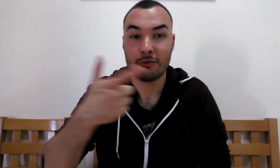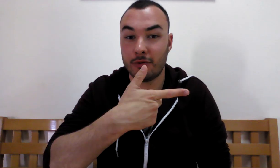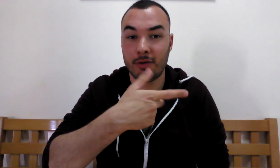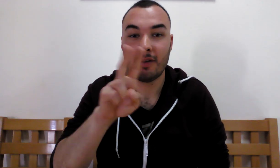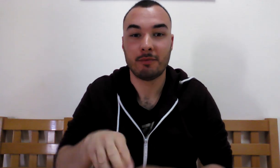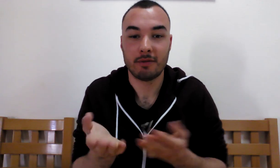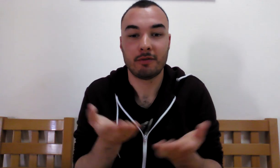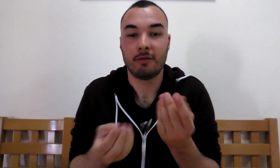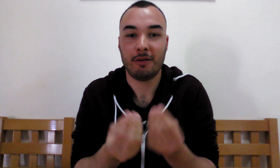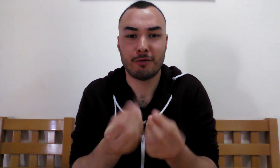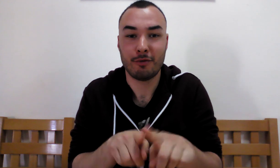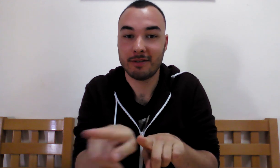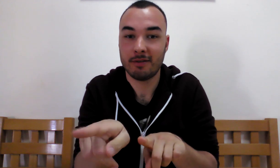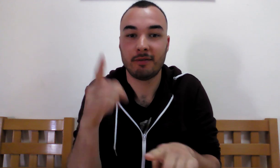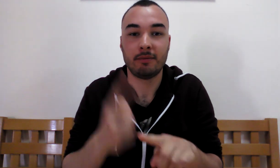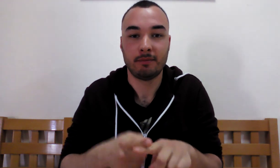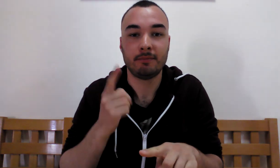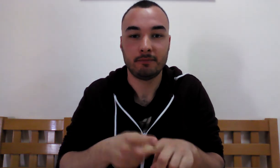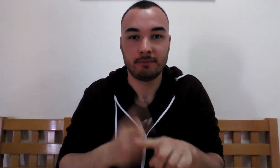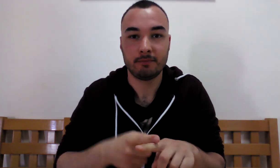היי יו ג'ורדי, יש מצב שאתה נותן לי משהו כזה?